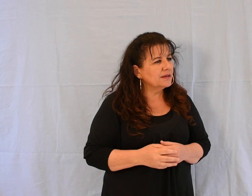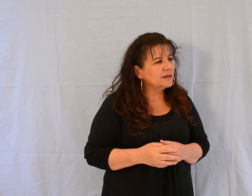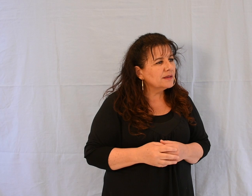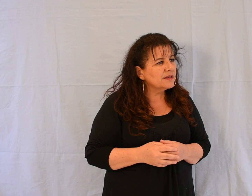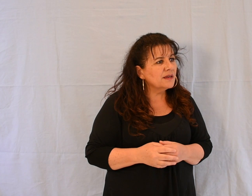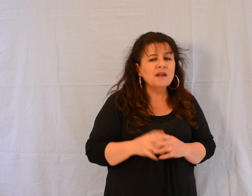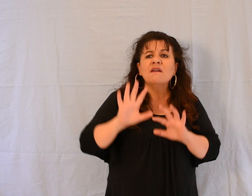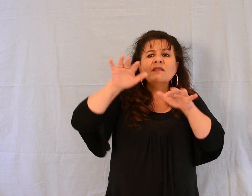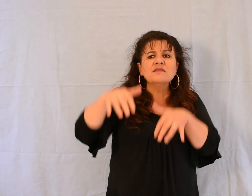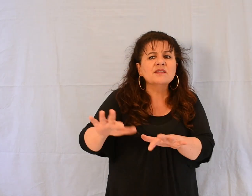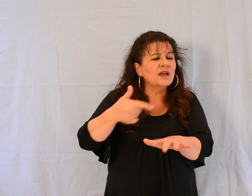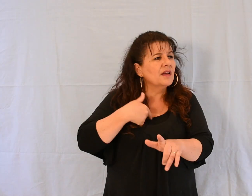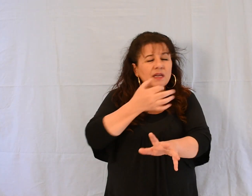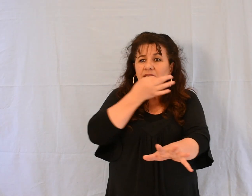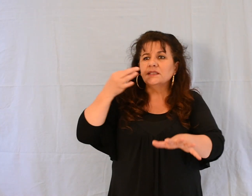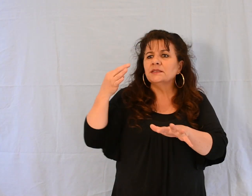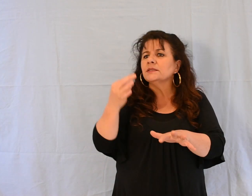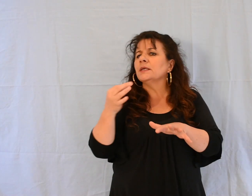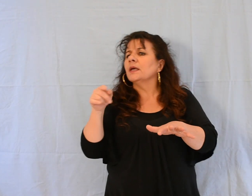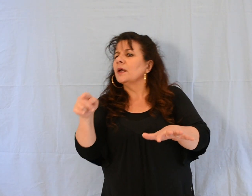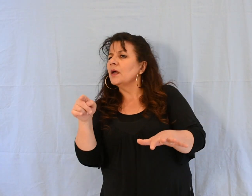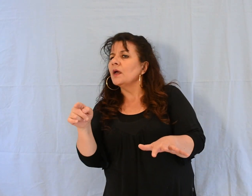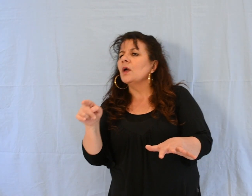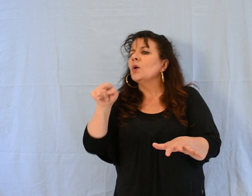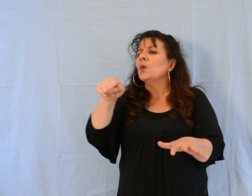Et je dis: tu viendras jusqu'ici,